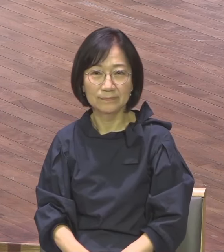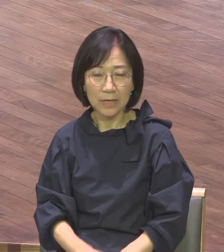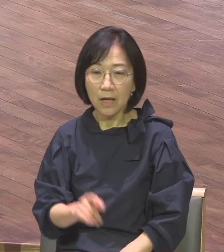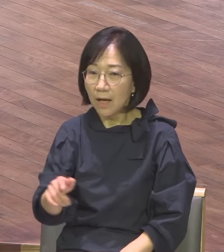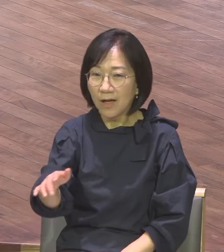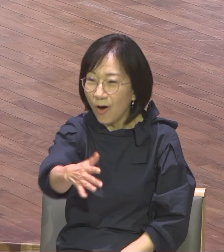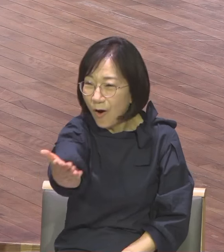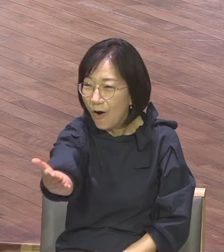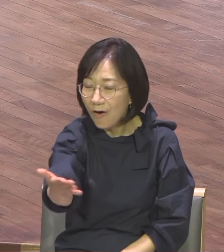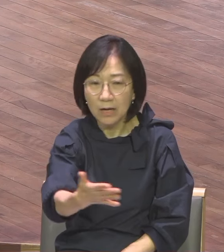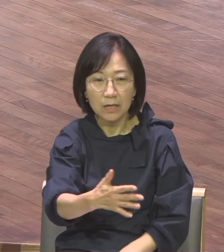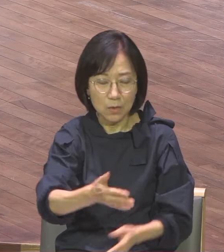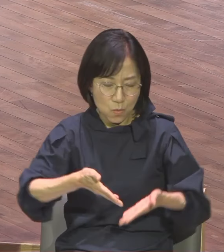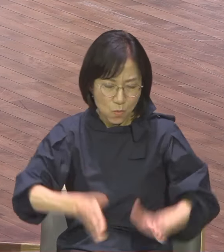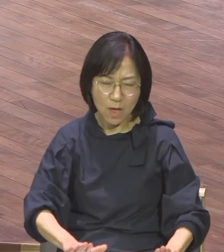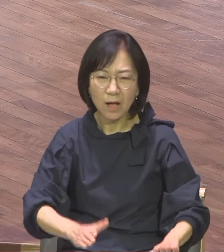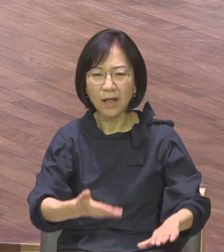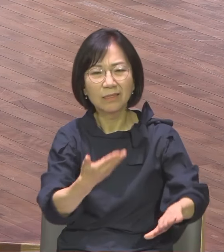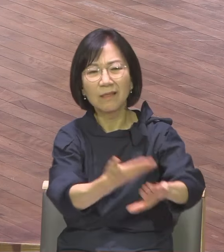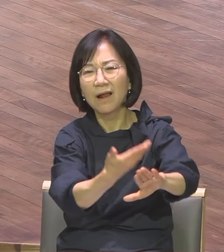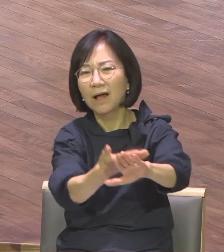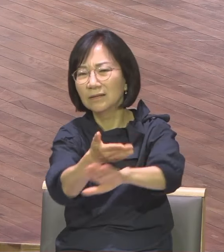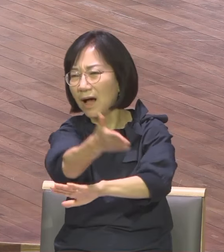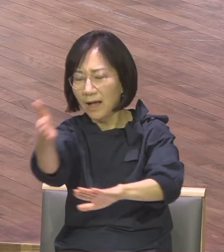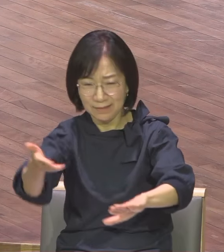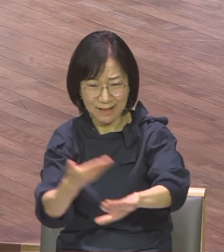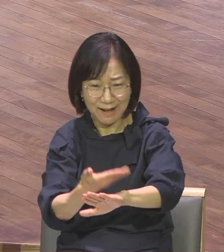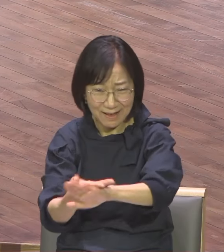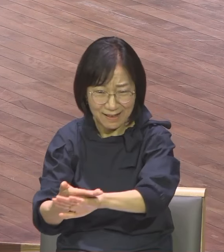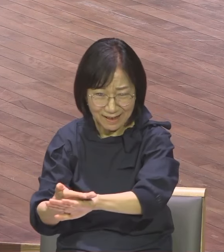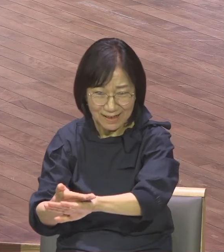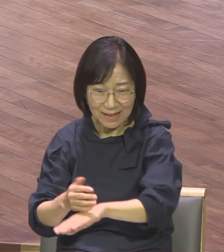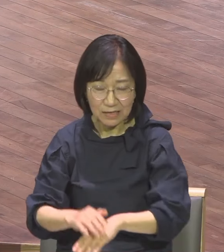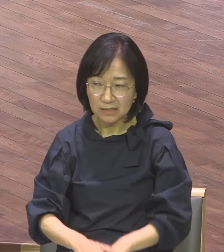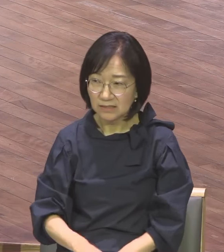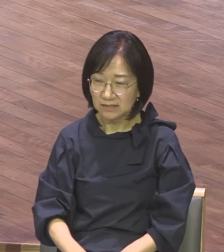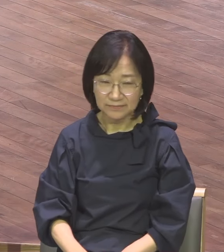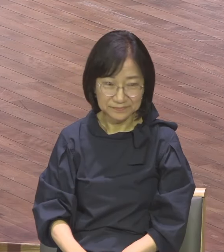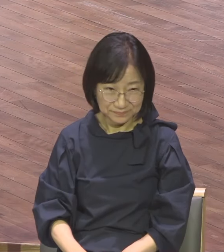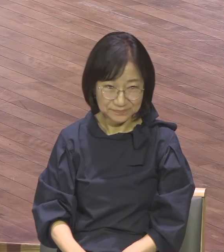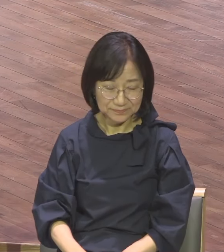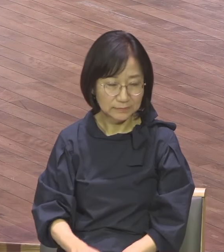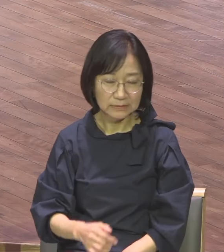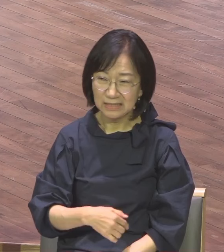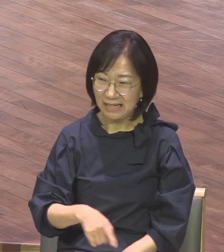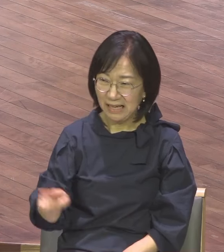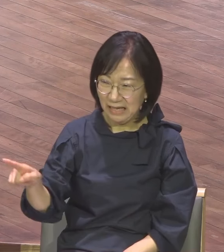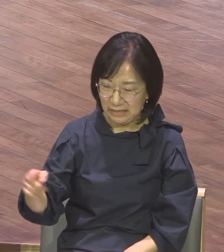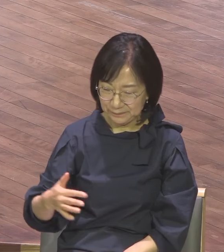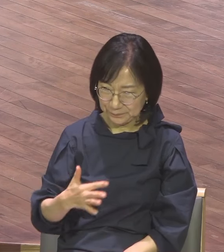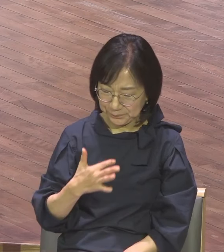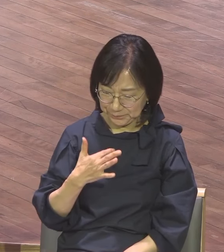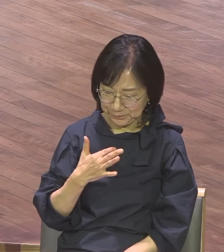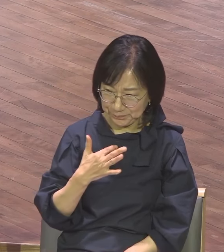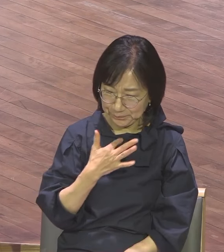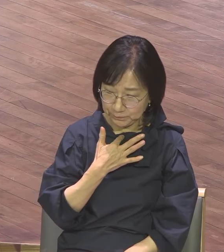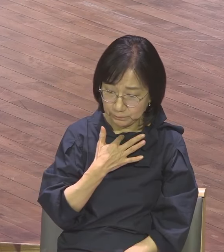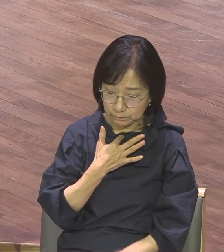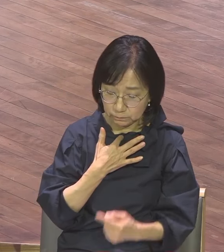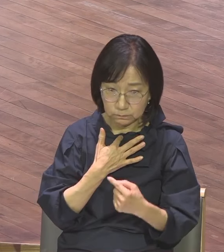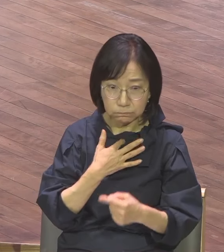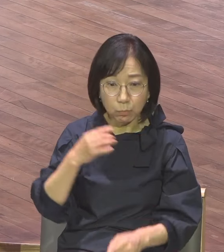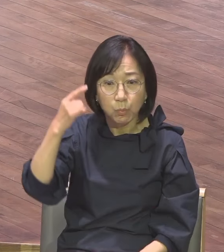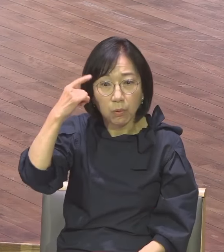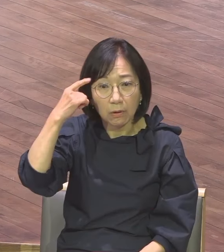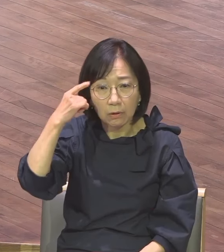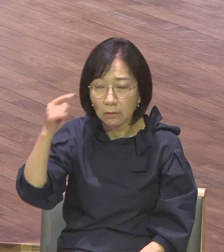표현이 다른 것뿐이지 다른 틀린 게 아니에요. 아, 나 저 사람이 딱 밥맛이야. 딱 마음에 안 들어. 그럼 본인이 지어야 돼요.